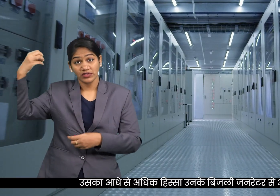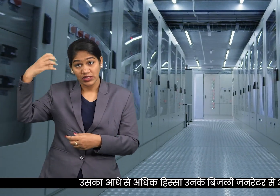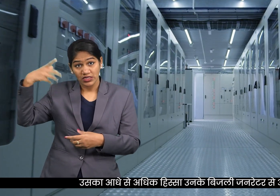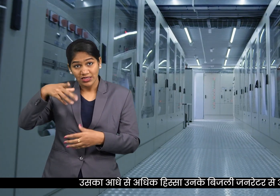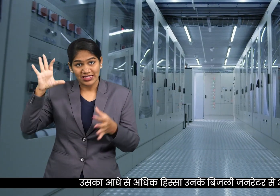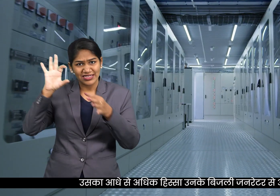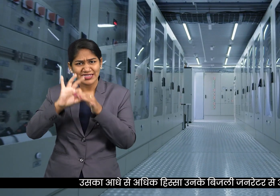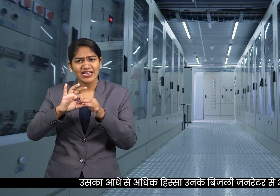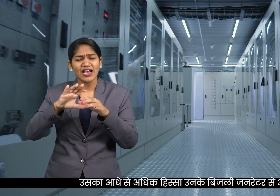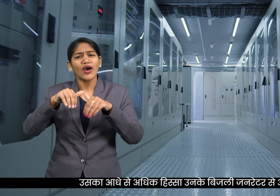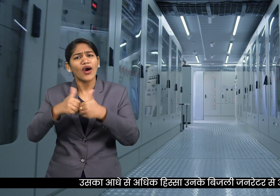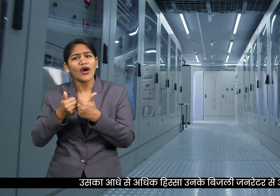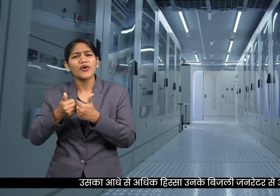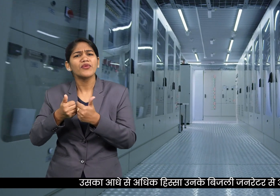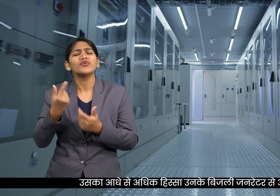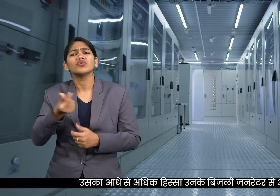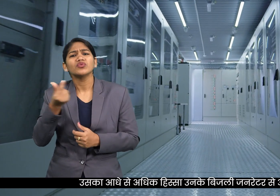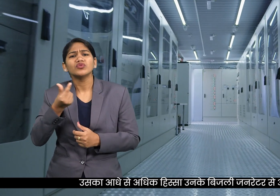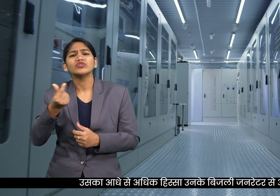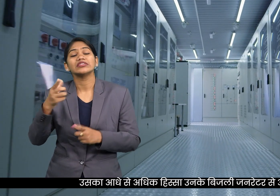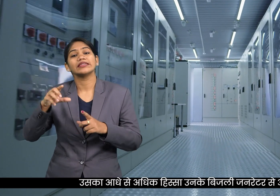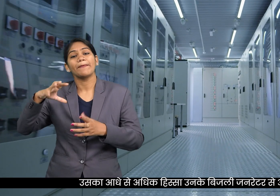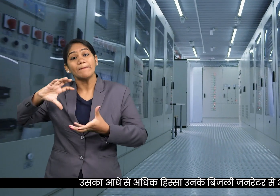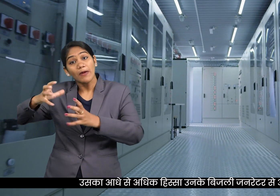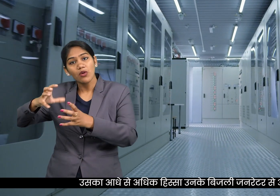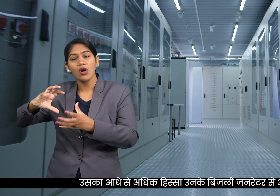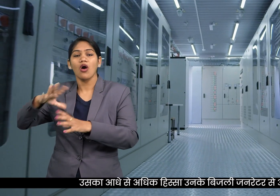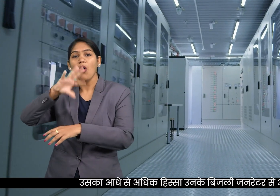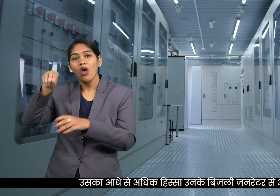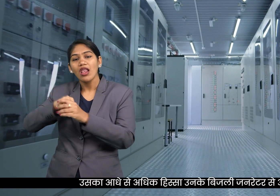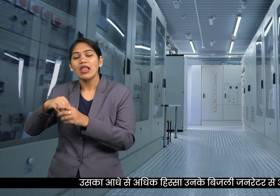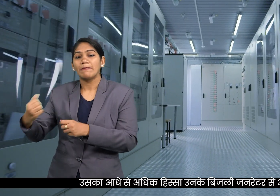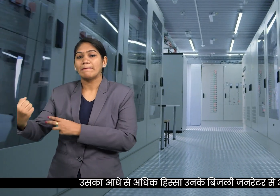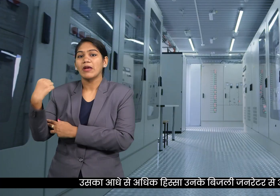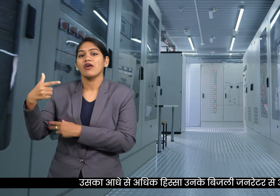उसका आधे से अधिक हिस्सा उनके बिजली जनरेटर से आता है।